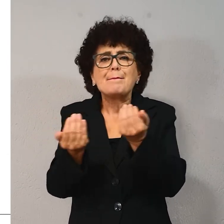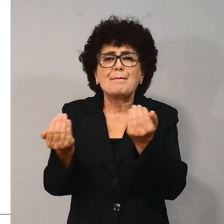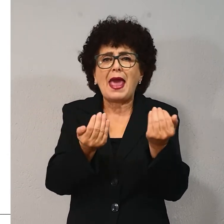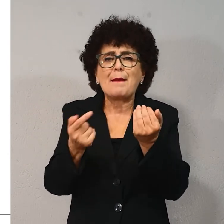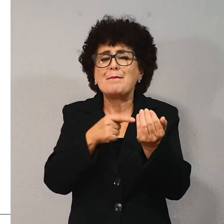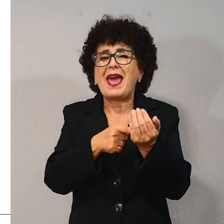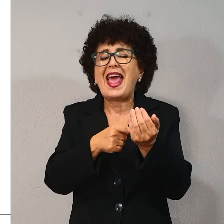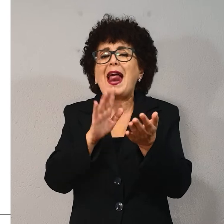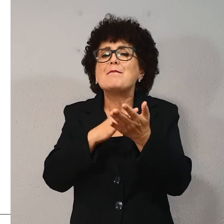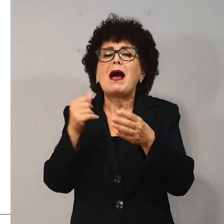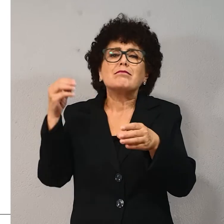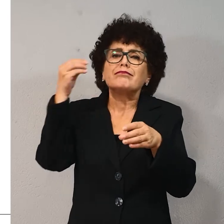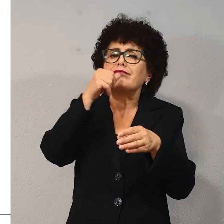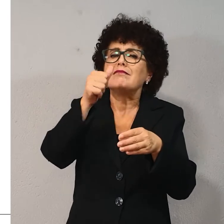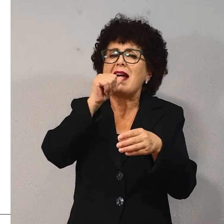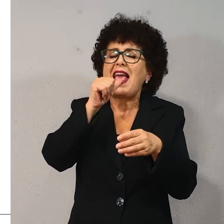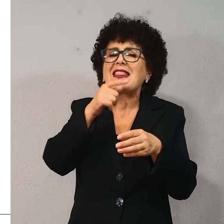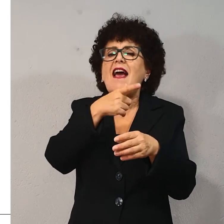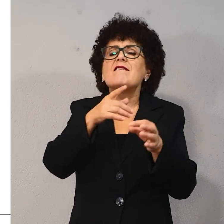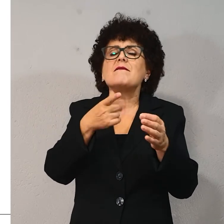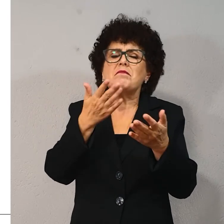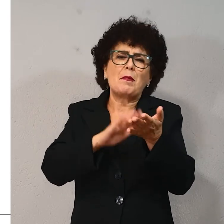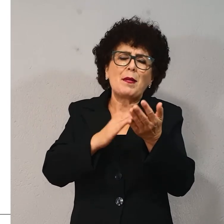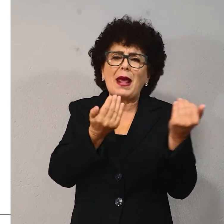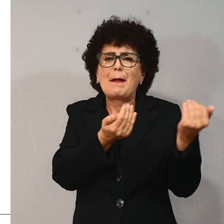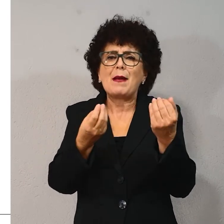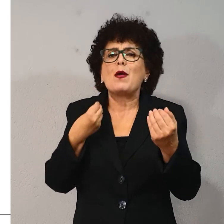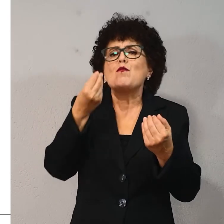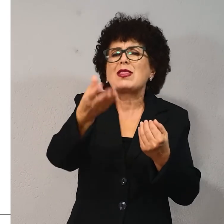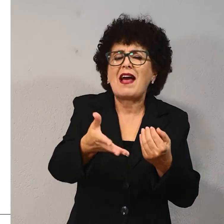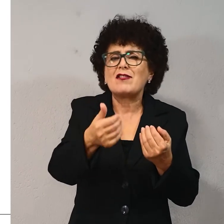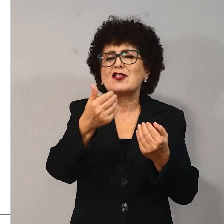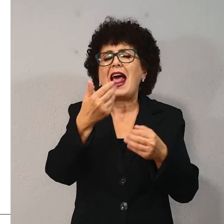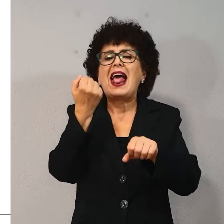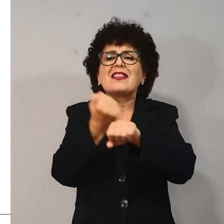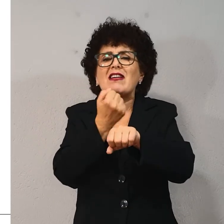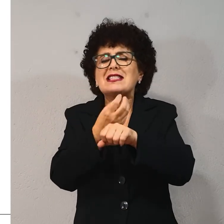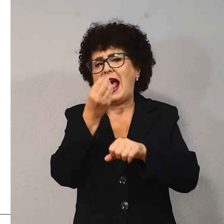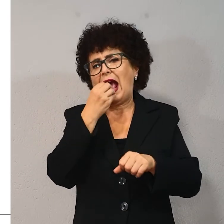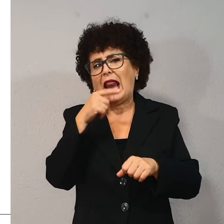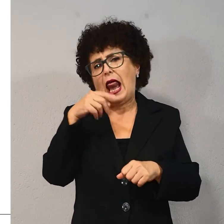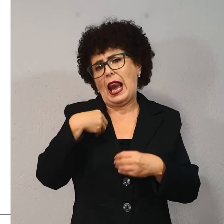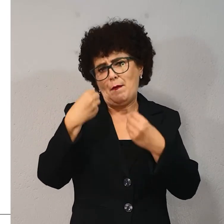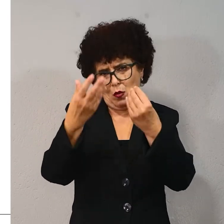кои се дохрануваат со формула или кај кои се воведува цврста храна.